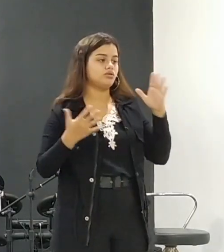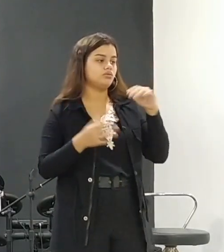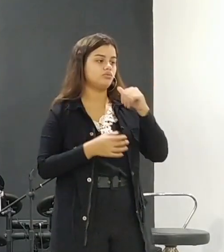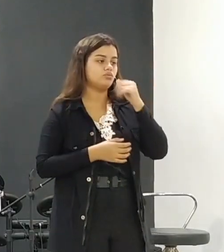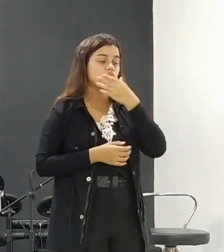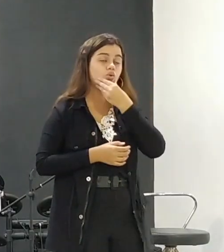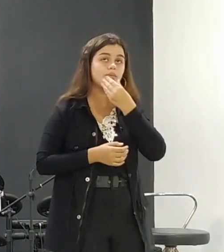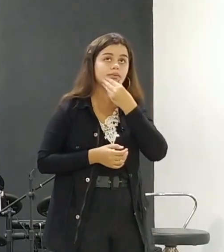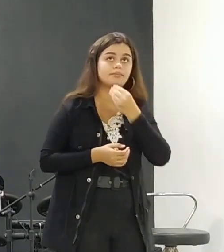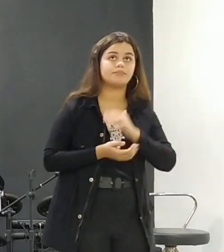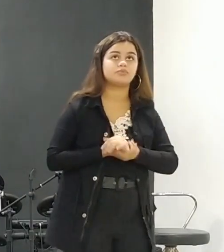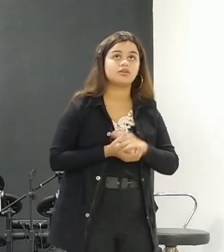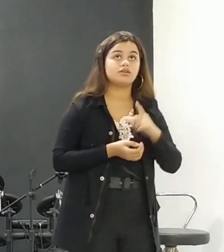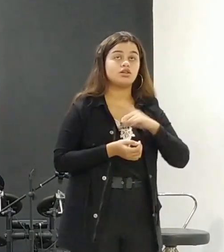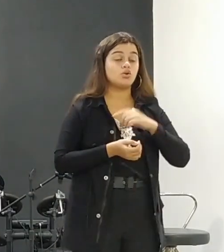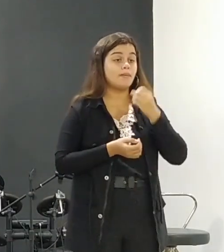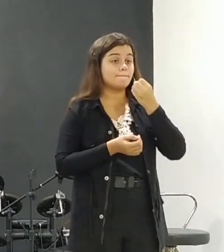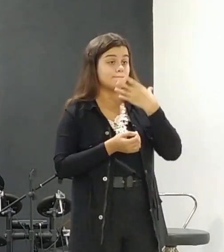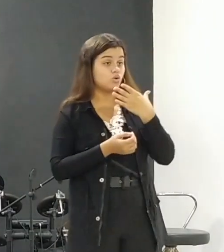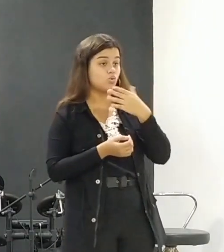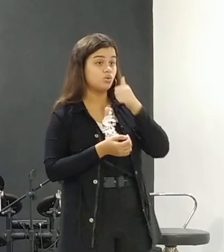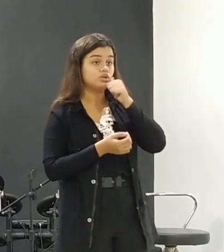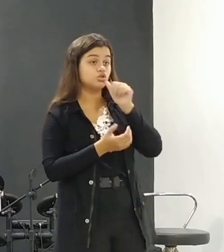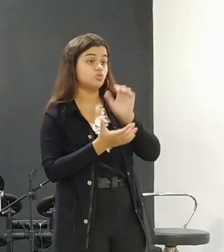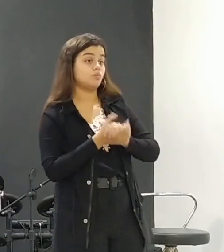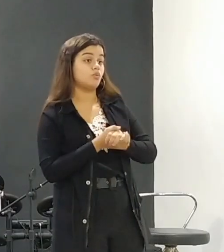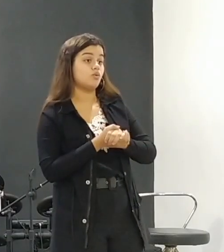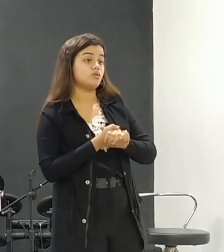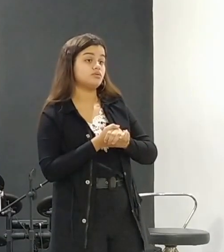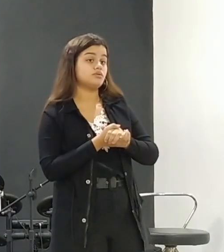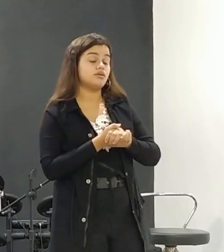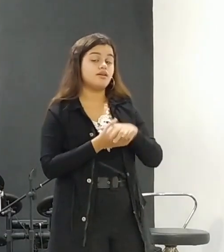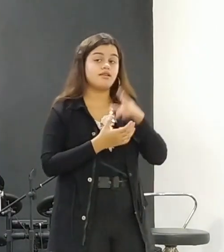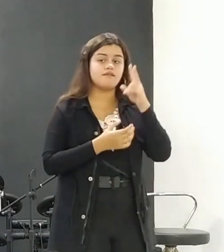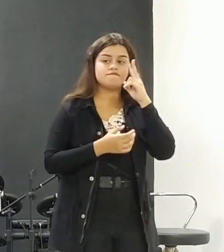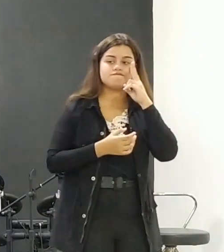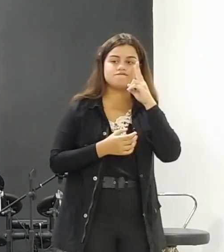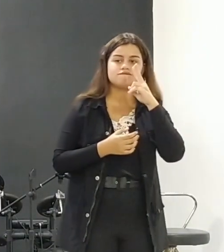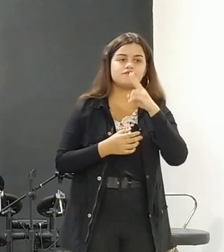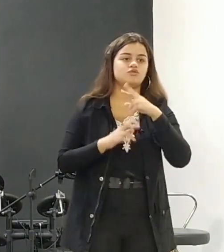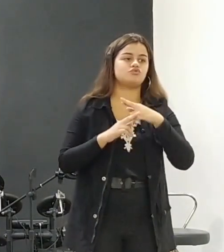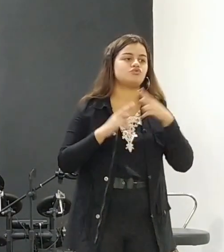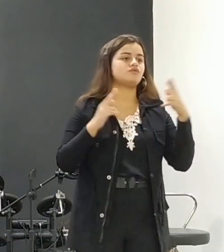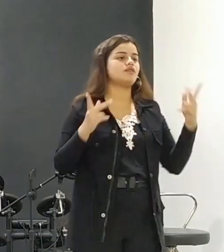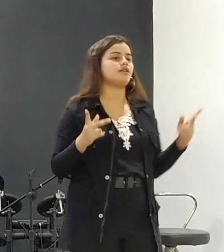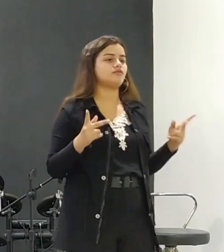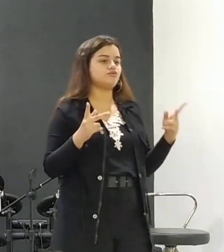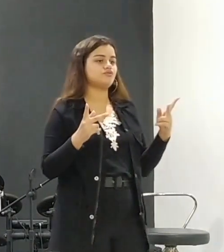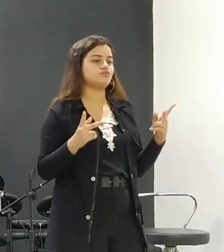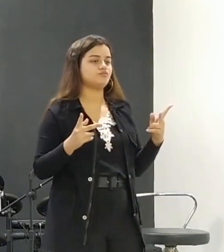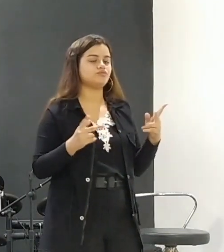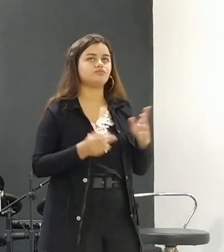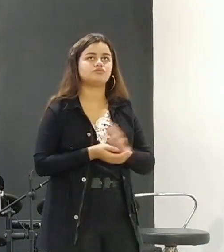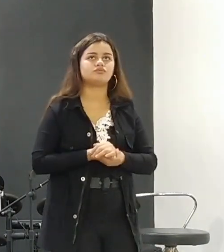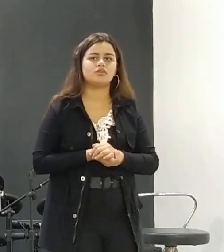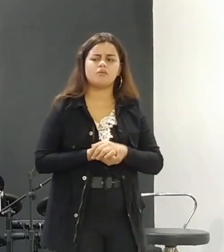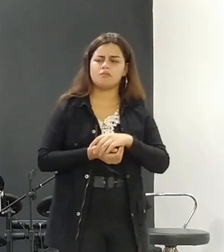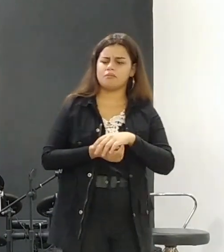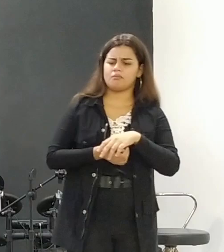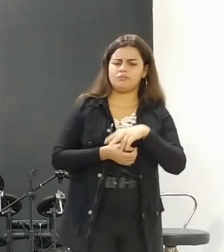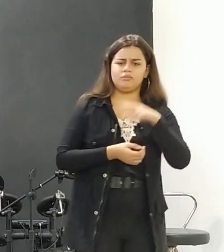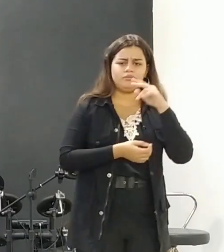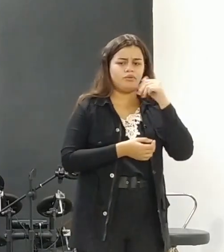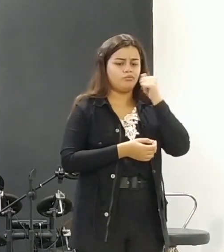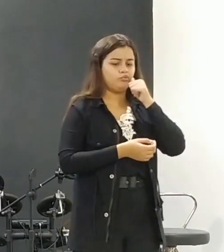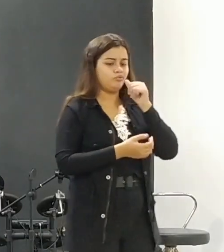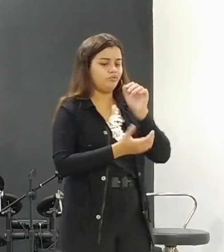boa esposa, ele é visto diferente. Assim também, quando ele tem uma má esposa, ele também é visto diferente. Aí você fala: pô, mulher daquele